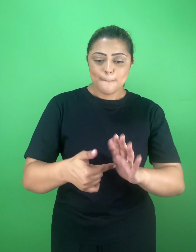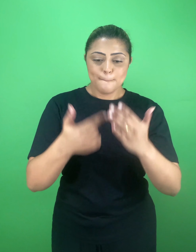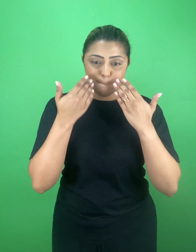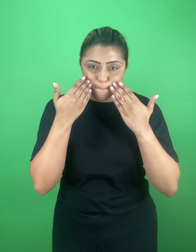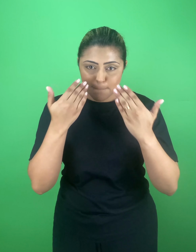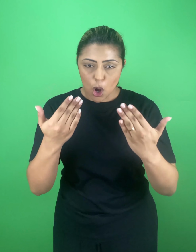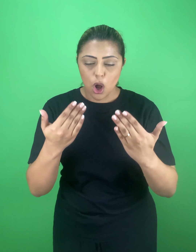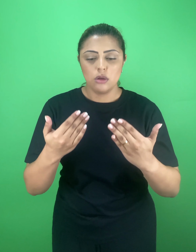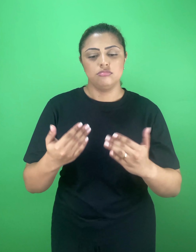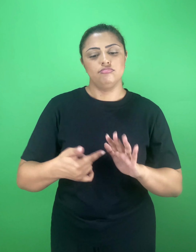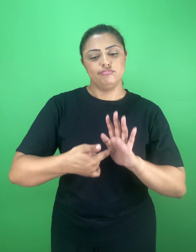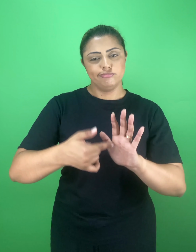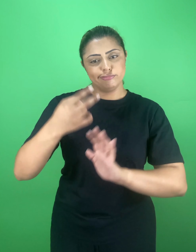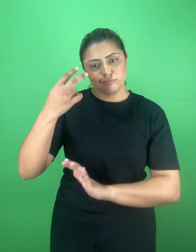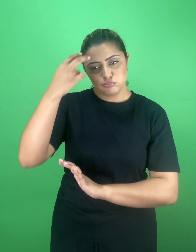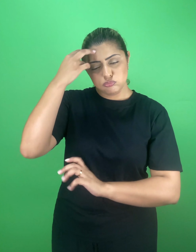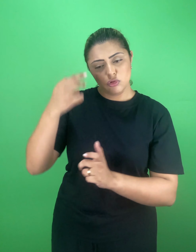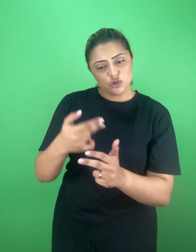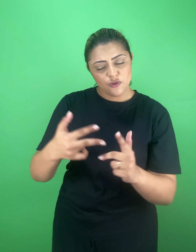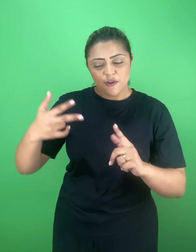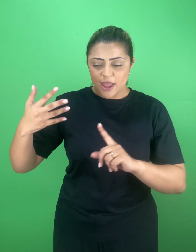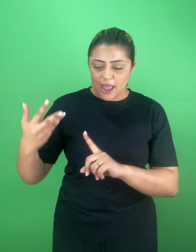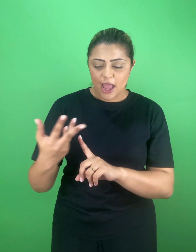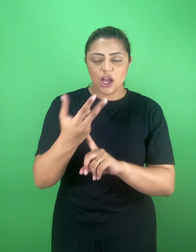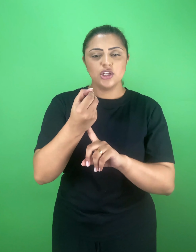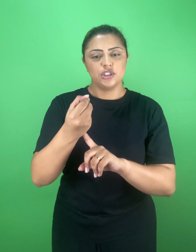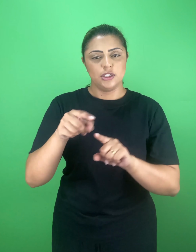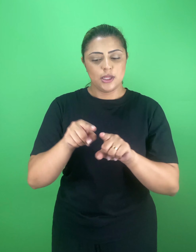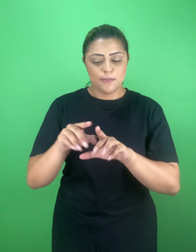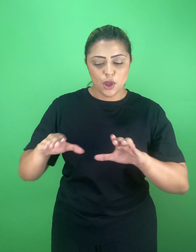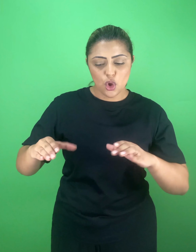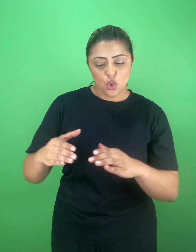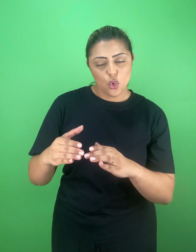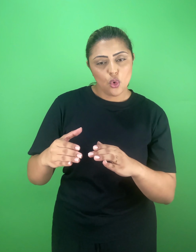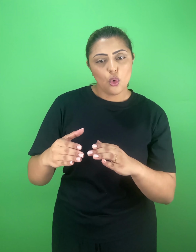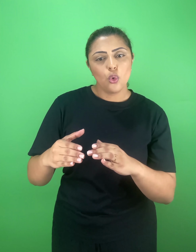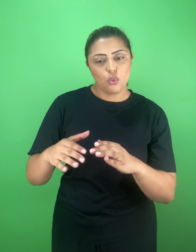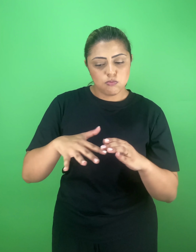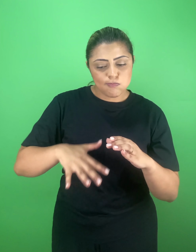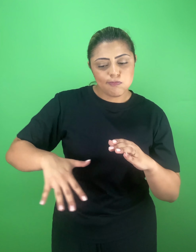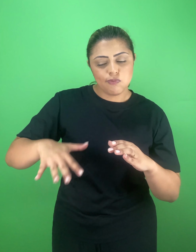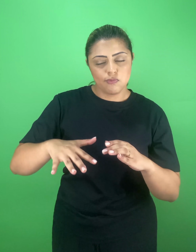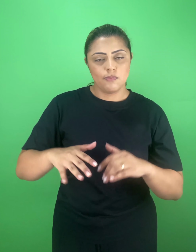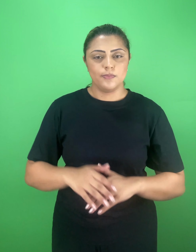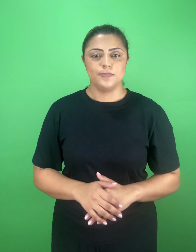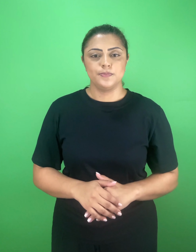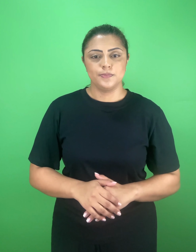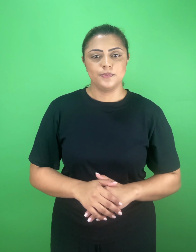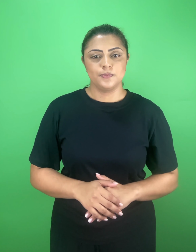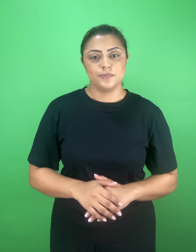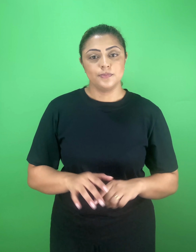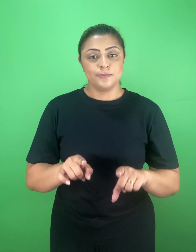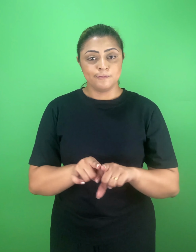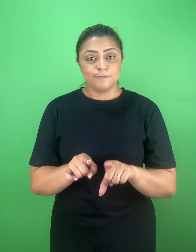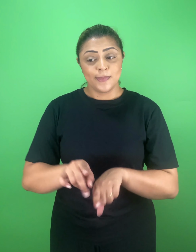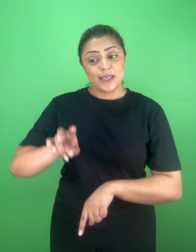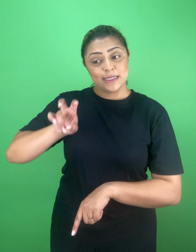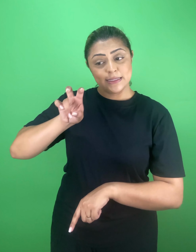produção cultural e ou artística ligada a um determinado grupo ou coletivo ou 5. Outro objeto